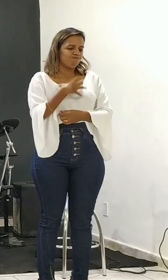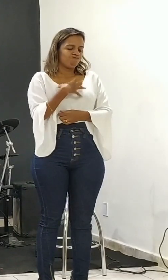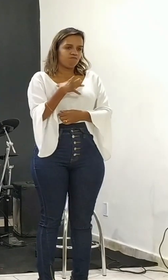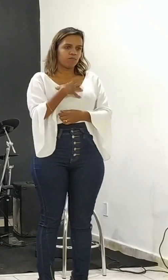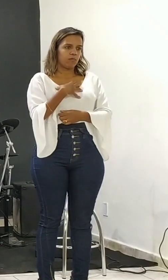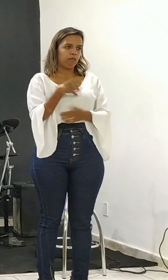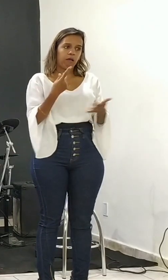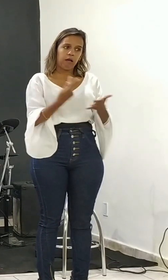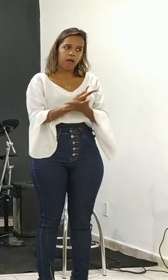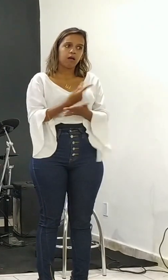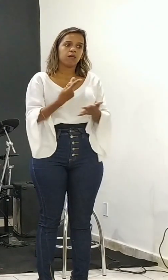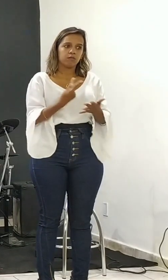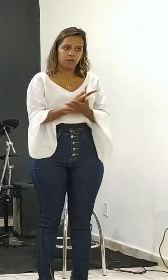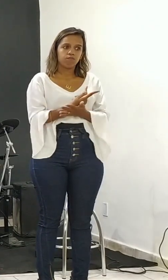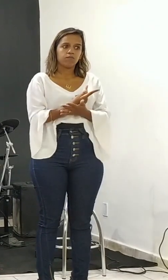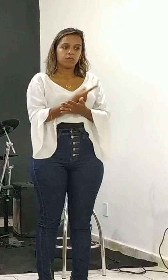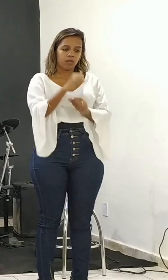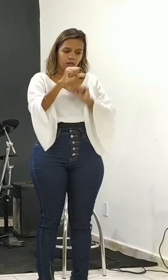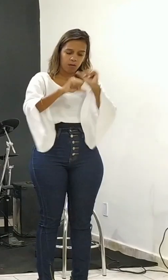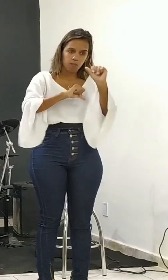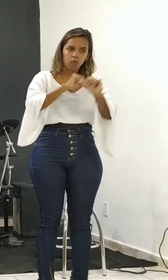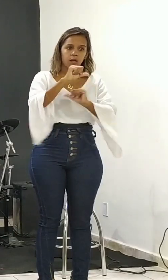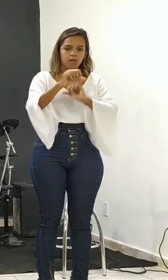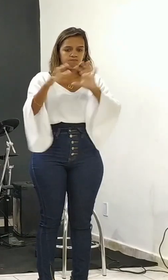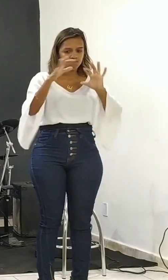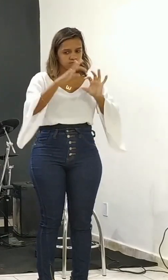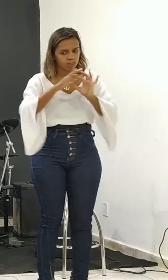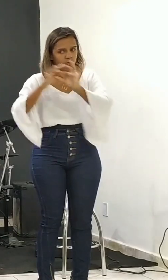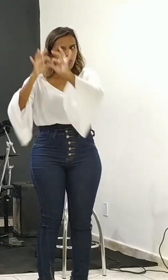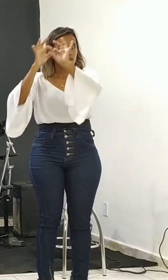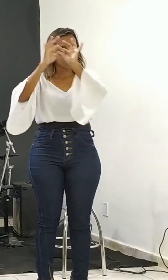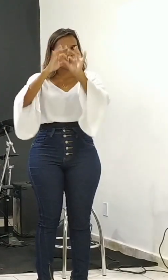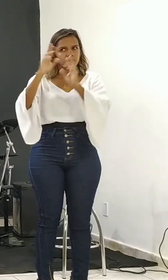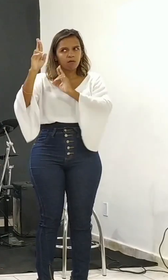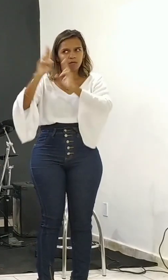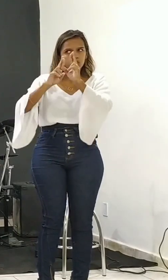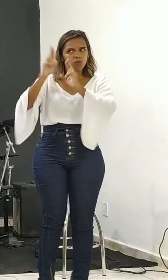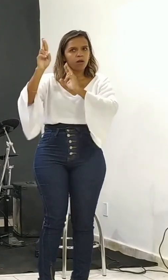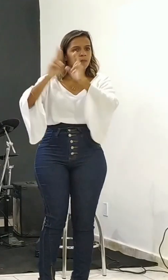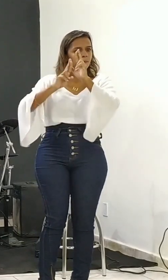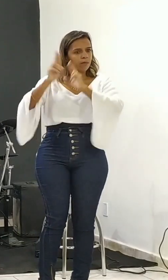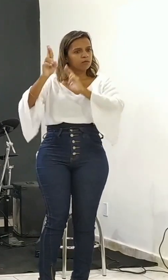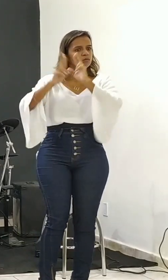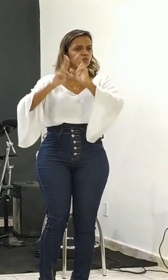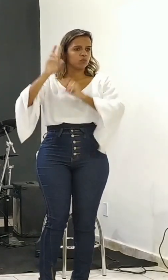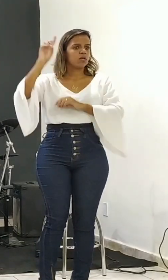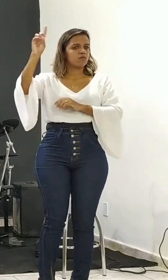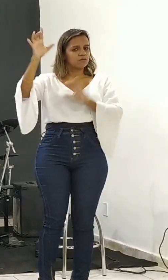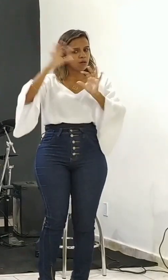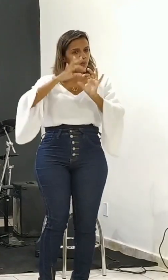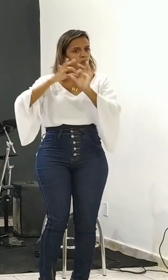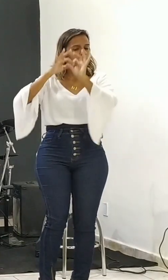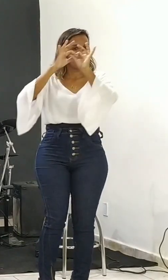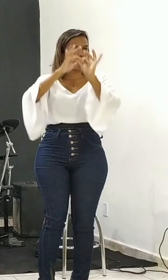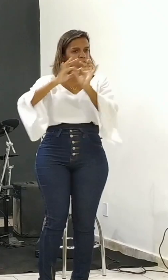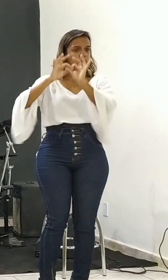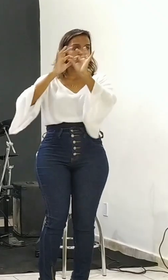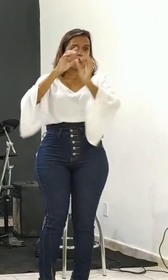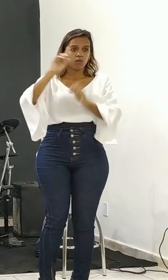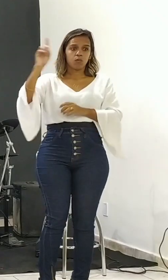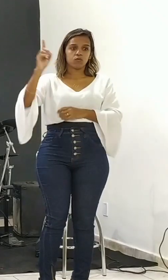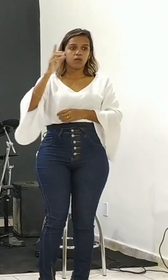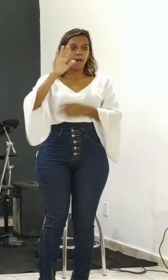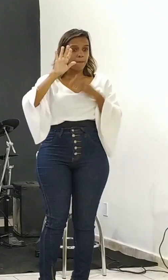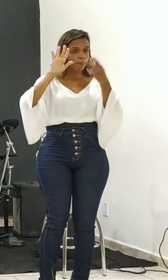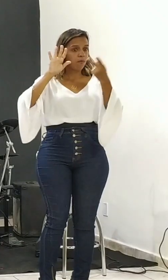está errada. Tem que renovar essa comunhão, tem que renovar esse relacionamento. Amém? Porque é a palavra, é a promessa de Deus